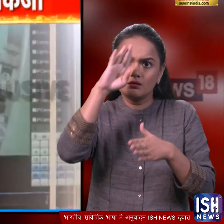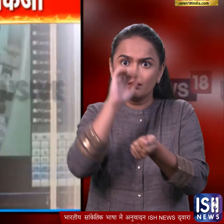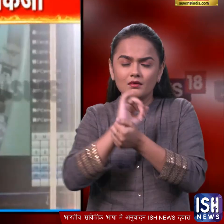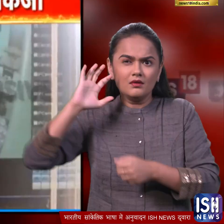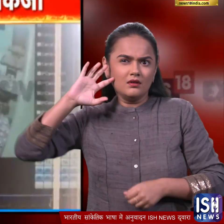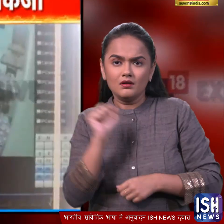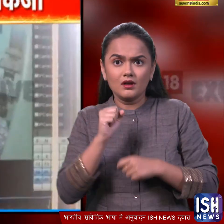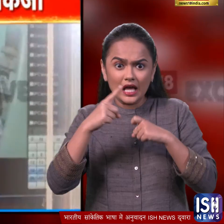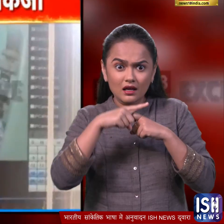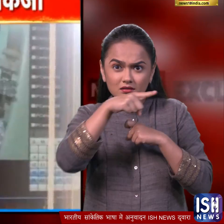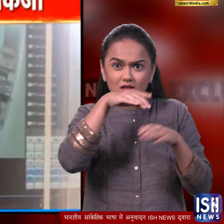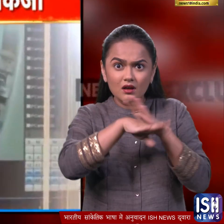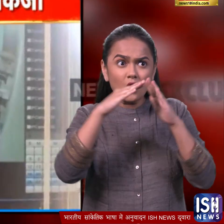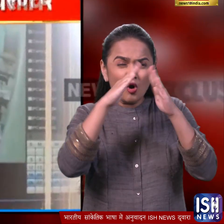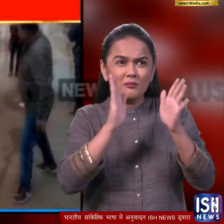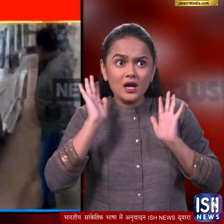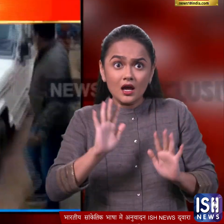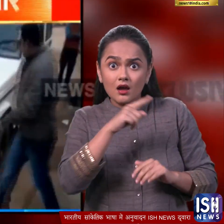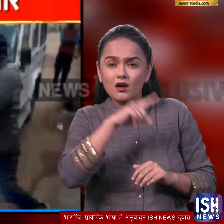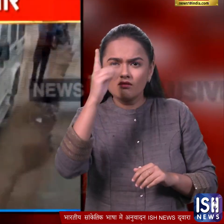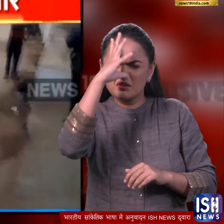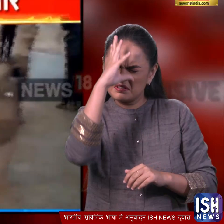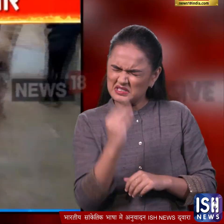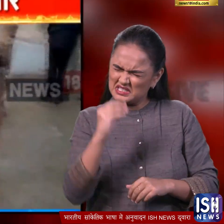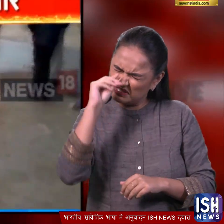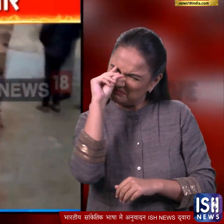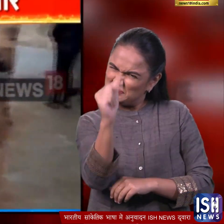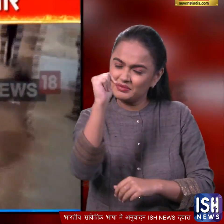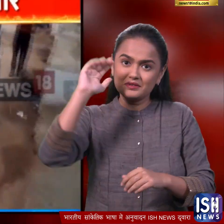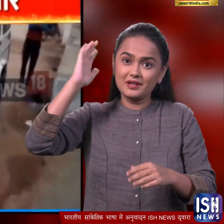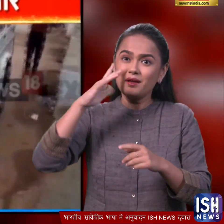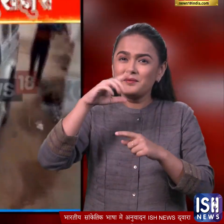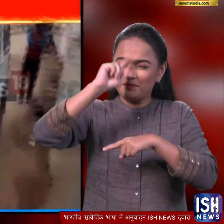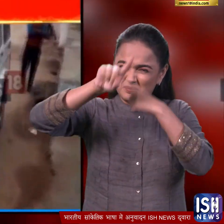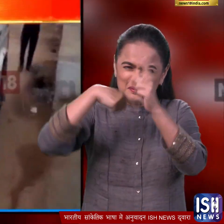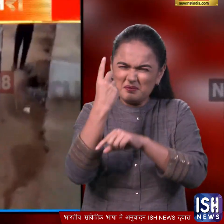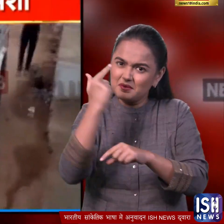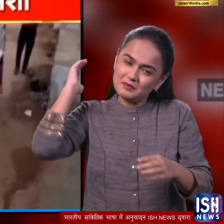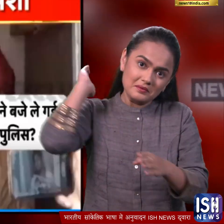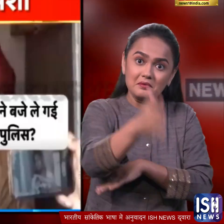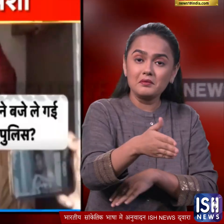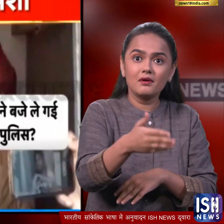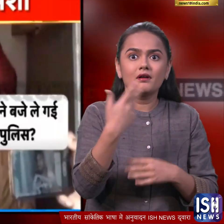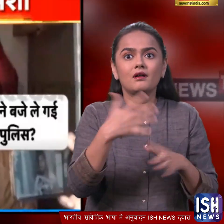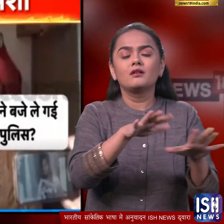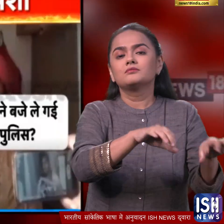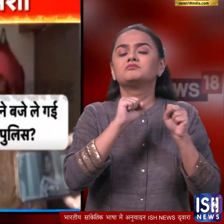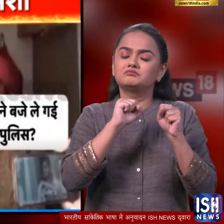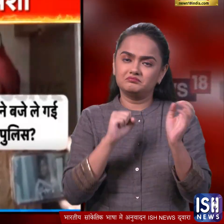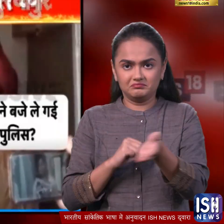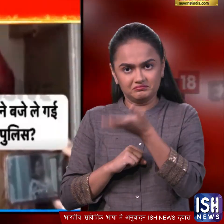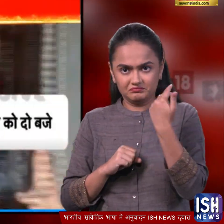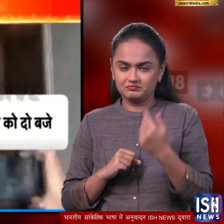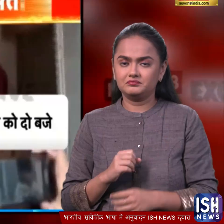को जैसे ही पता चला कि वो खजुराहो के एक गेस्ट हाउस में हैं, वो रातों रात वहां पहुंच गई और कालीचरण महाराज को अपने साथ ले गई। कितने बजे ले गई